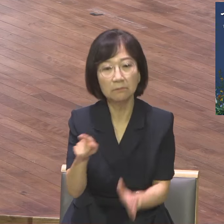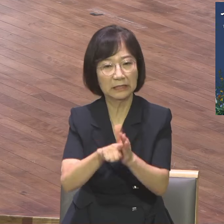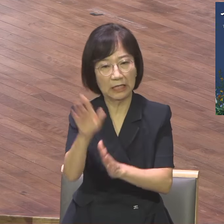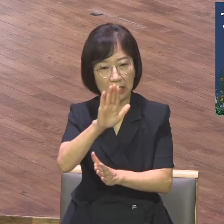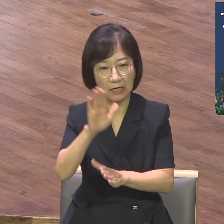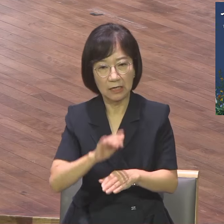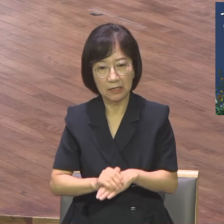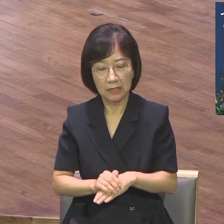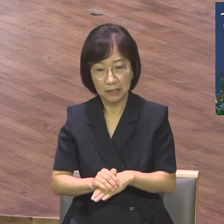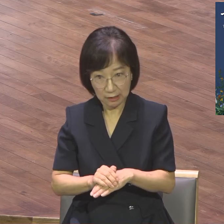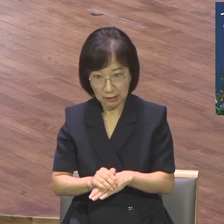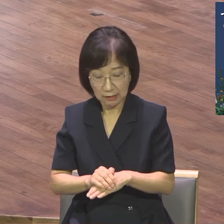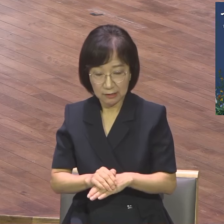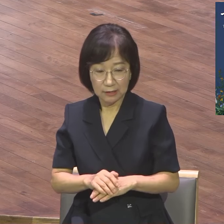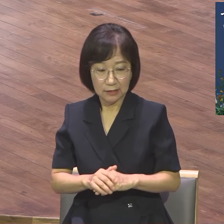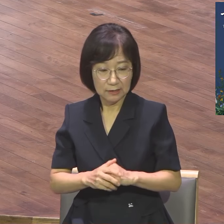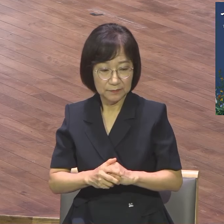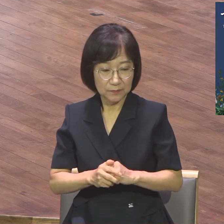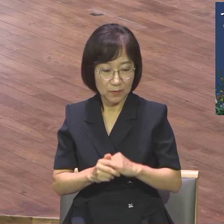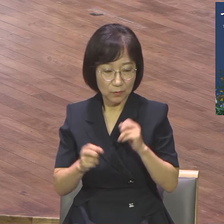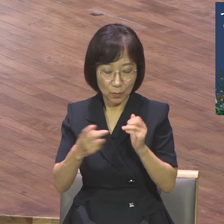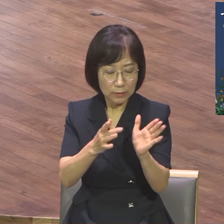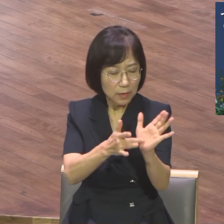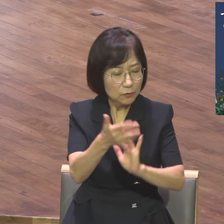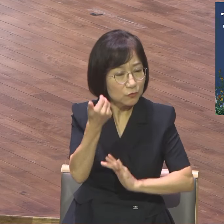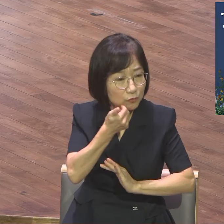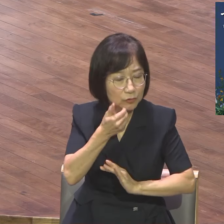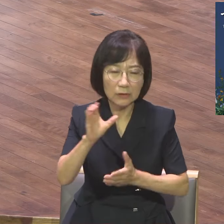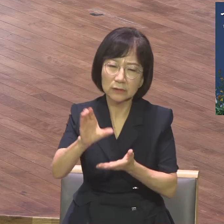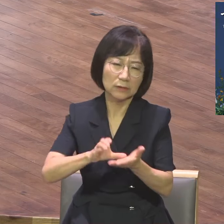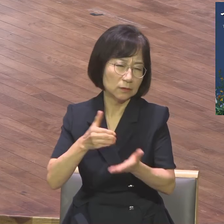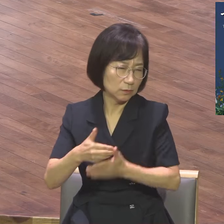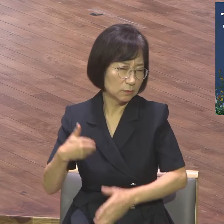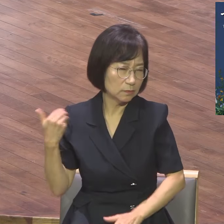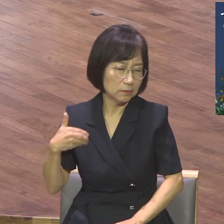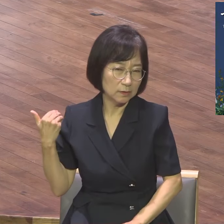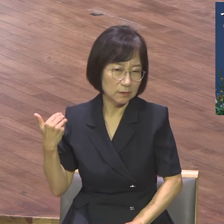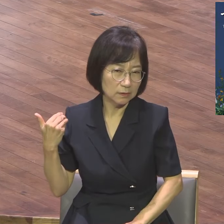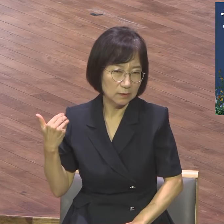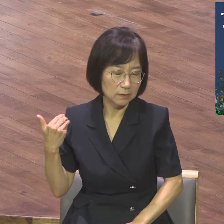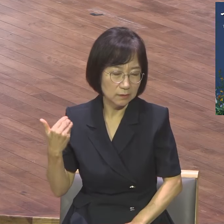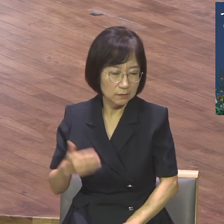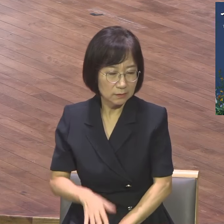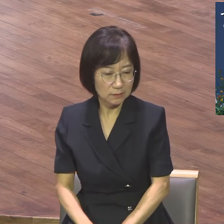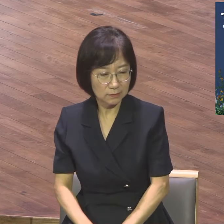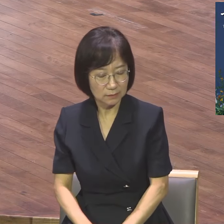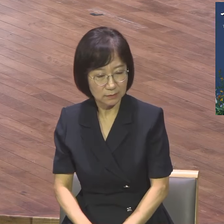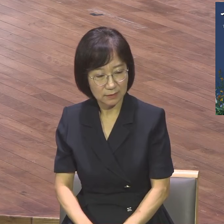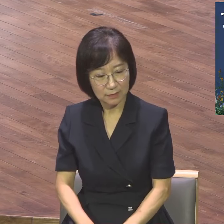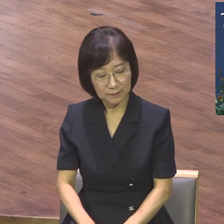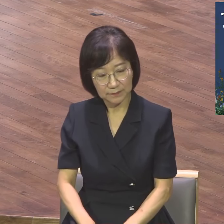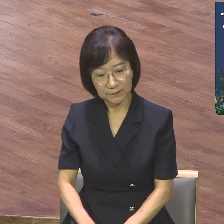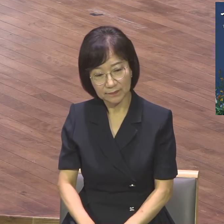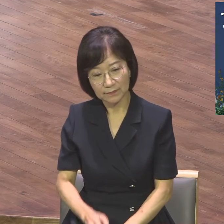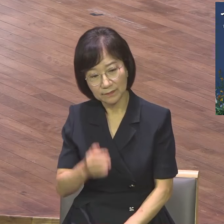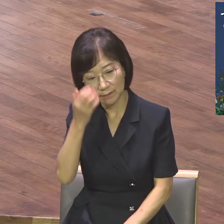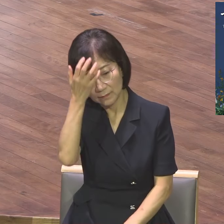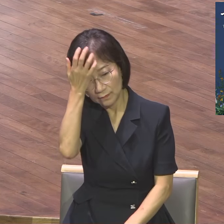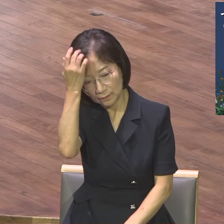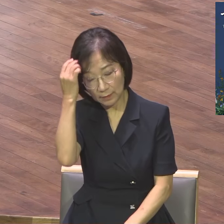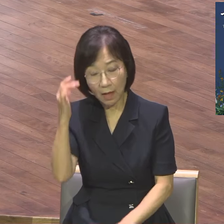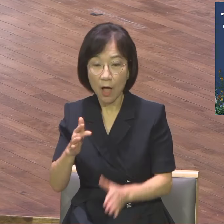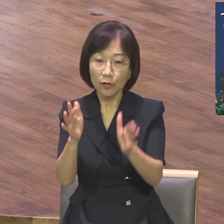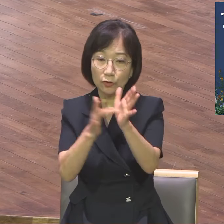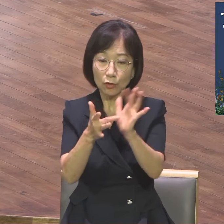예수님이 그리스도 오셨음을 발견하지를 못했습니다. 다시 말하면 예수님을